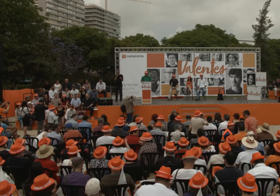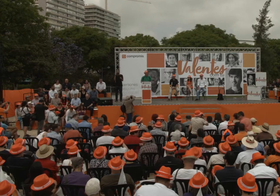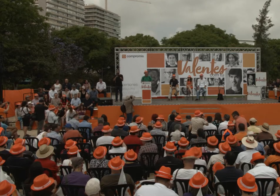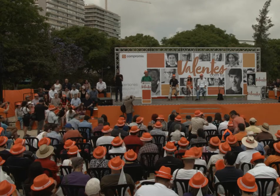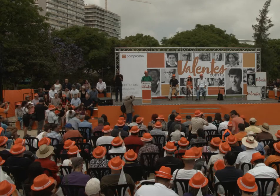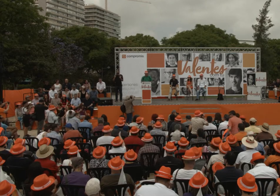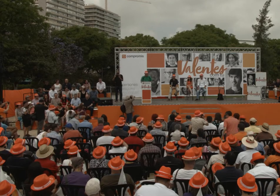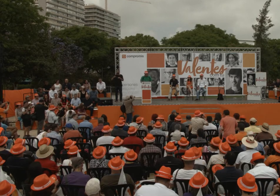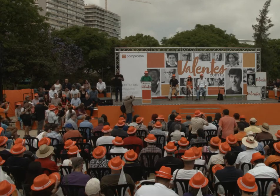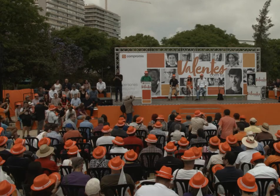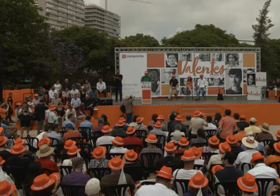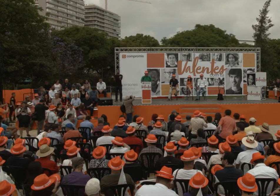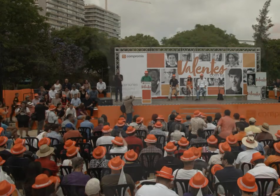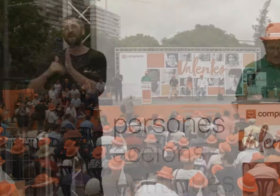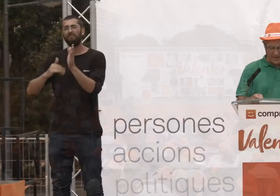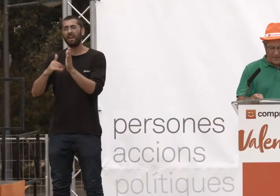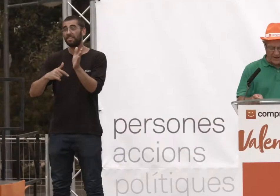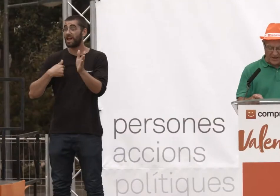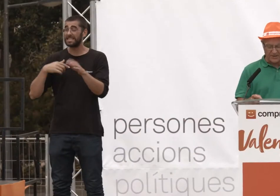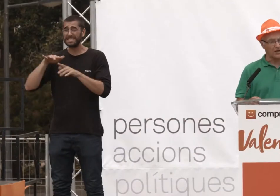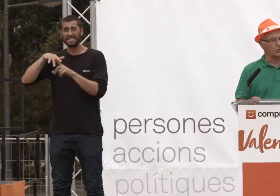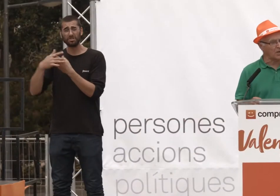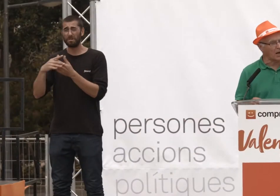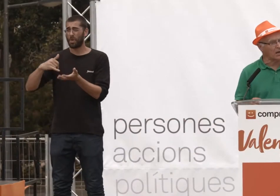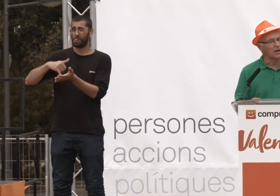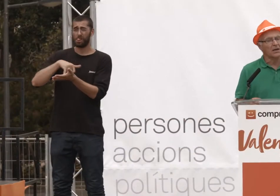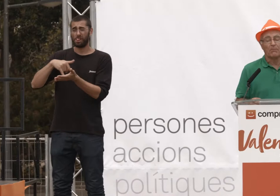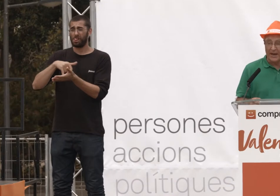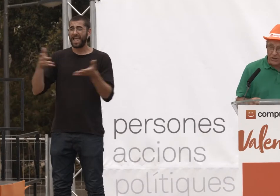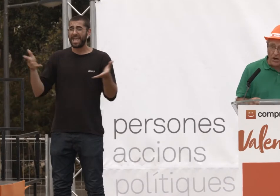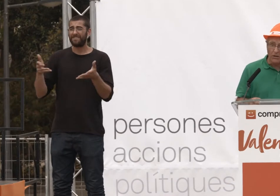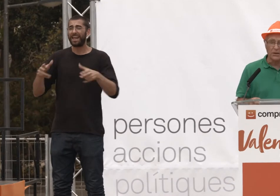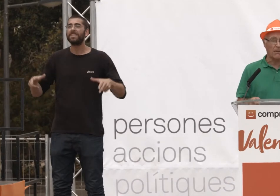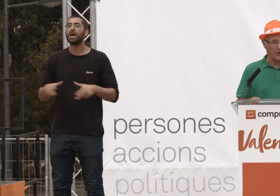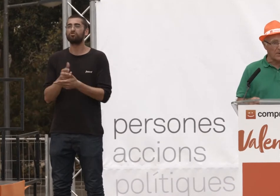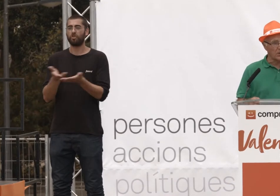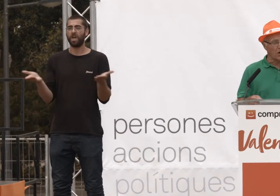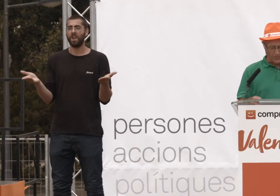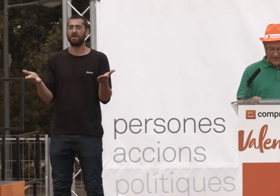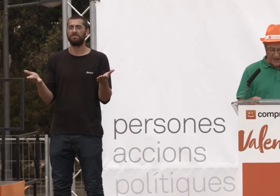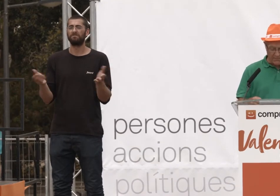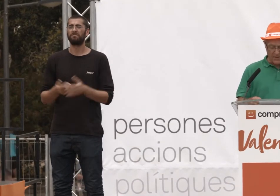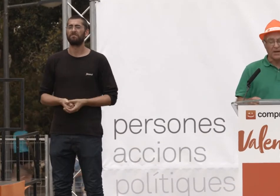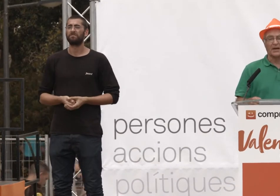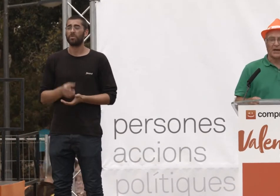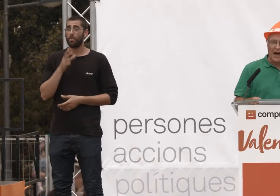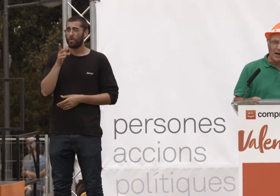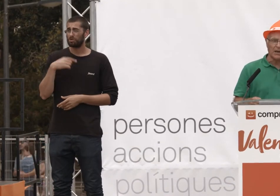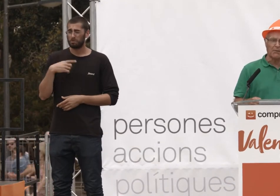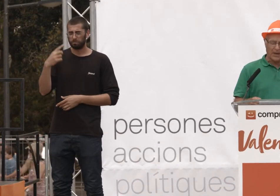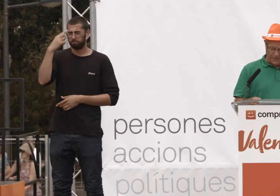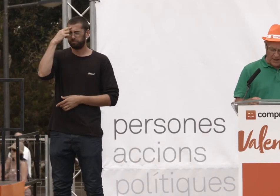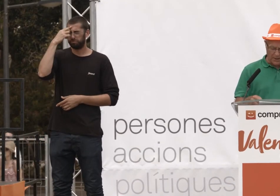troba en una situació d'emergència social. Per això, i en primer lloc, pensem que